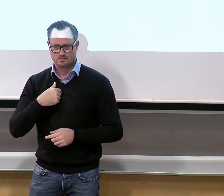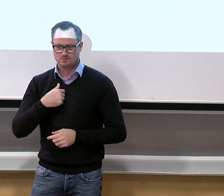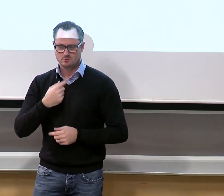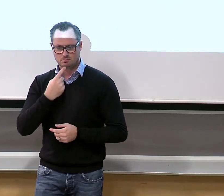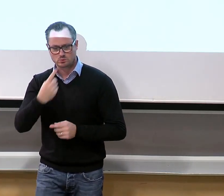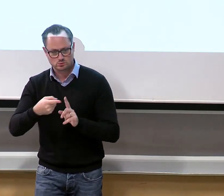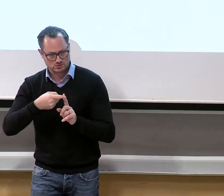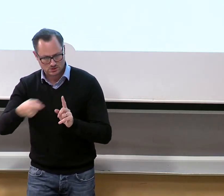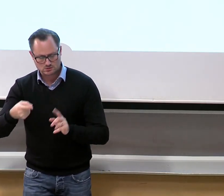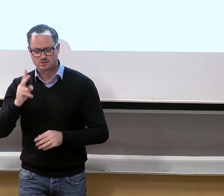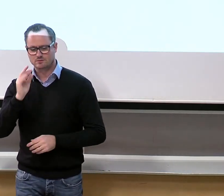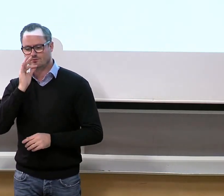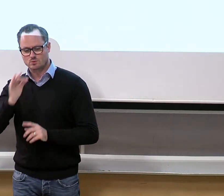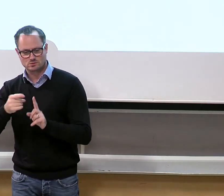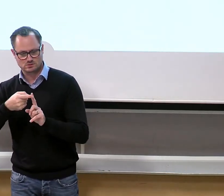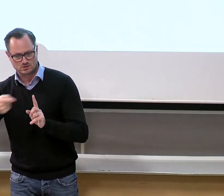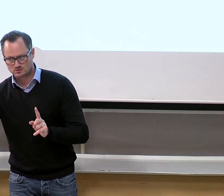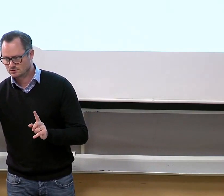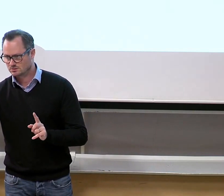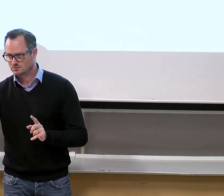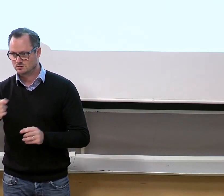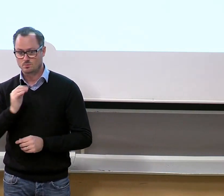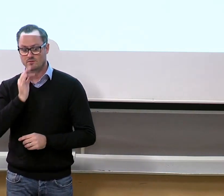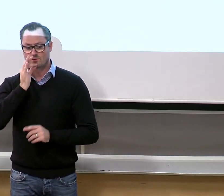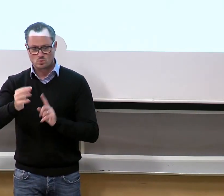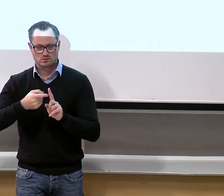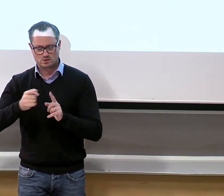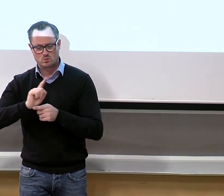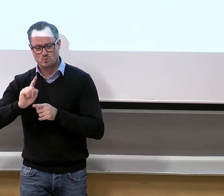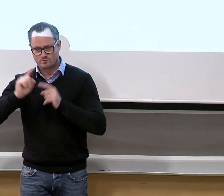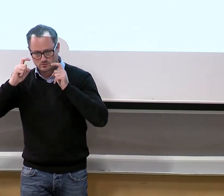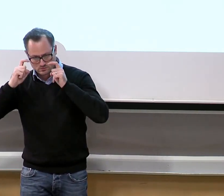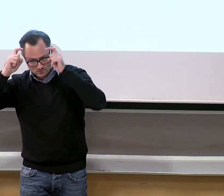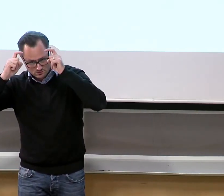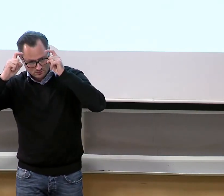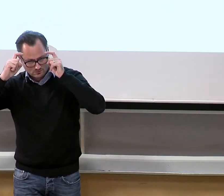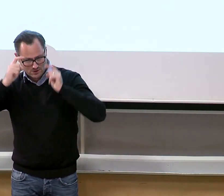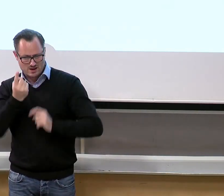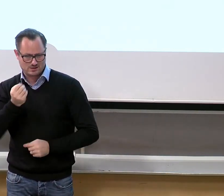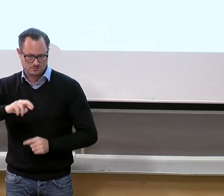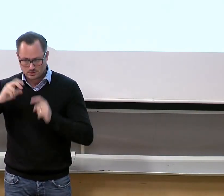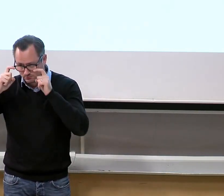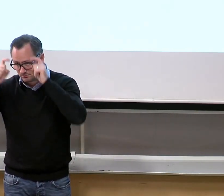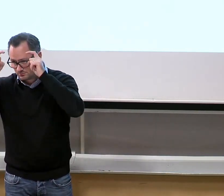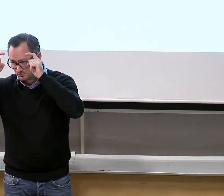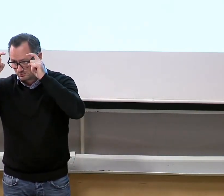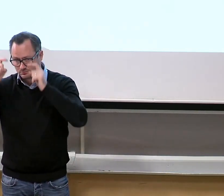Ja, man kan visa om det är en mening är en påståendesats eller en frågesats. Och vid en frågesats så höjer man